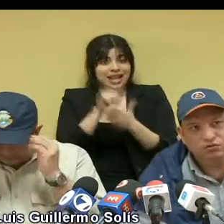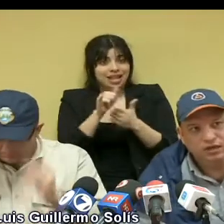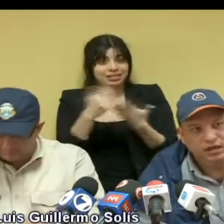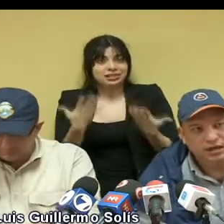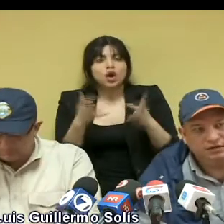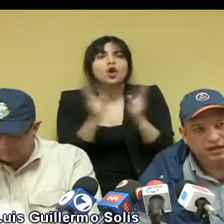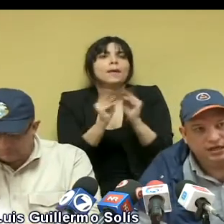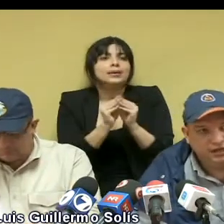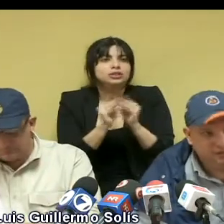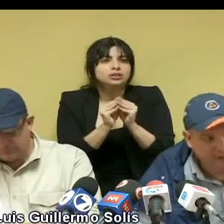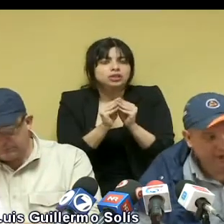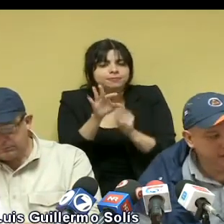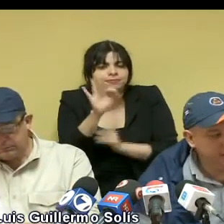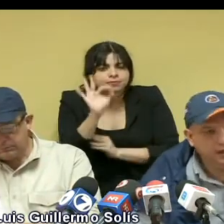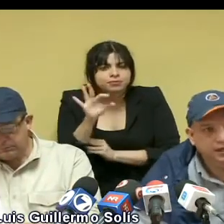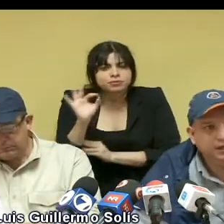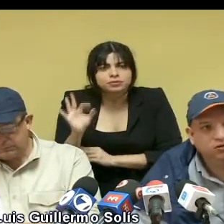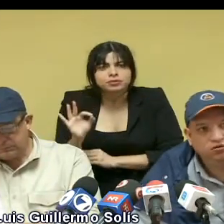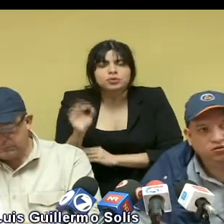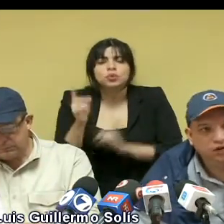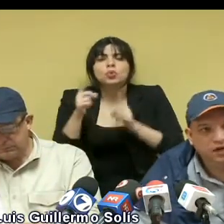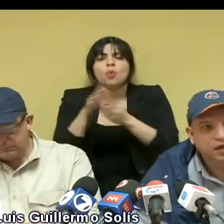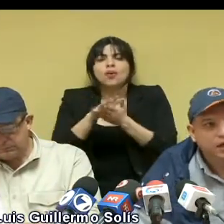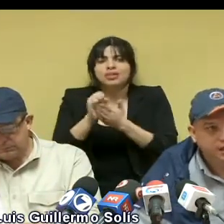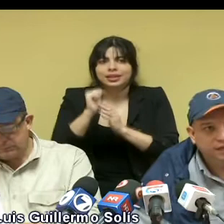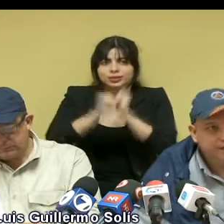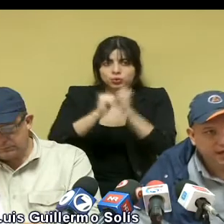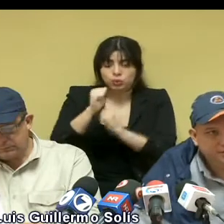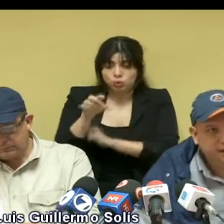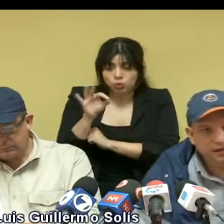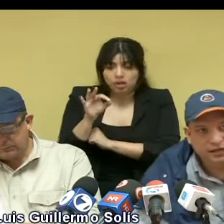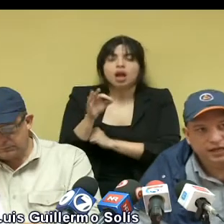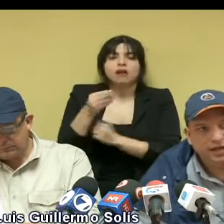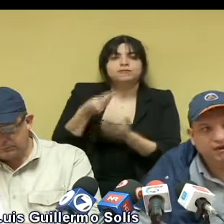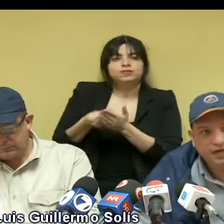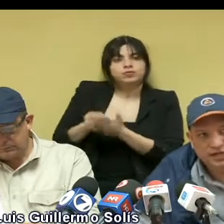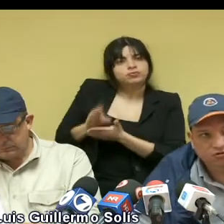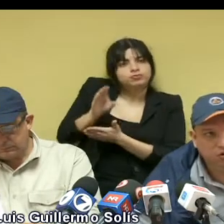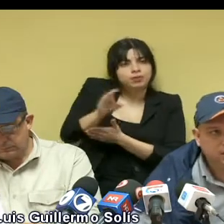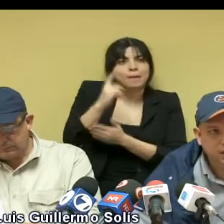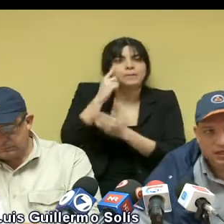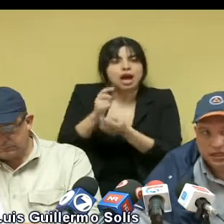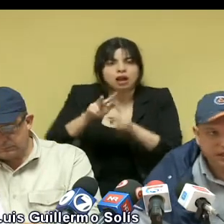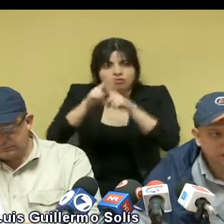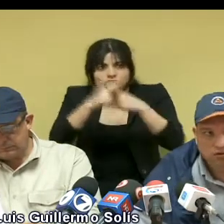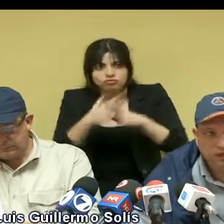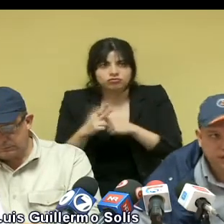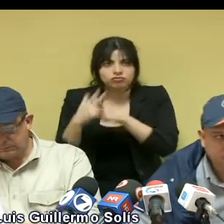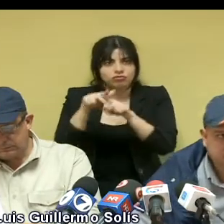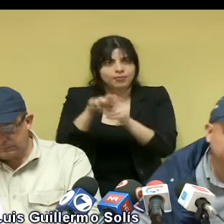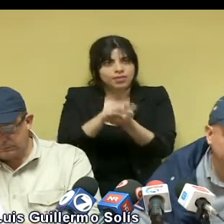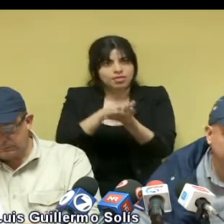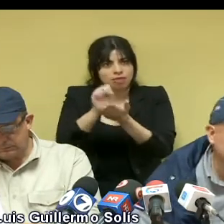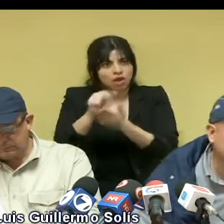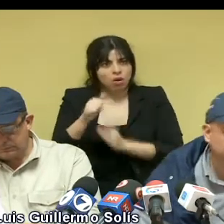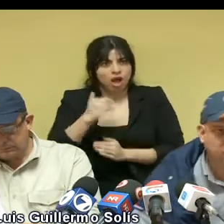comisión identifica el daño estructural y financia la rehabilitación del daño que se